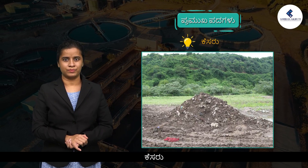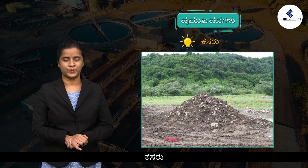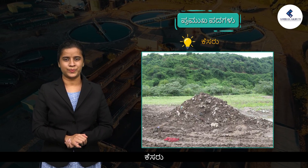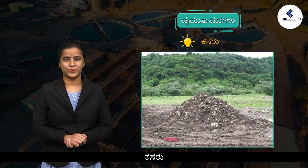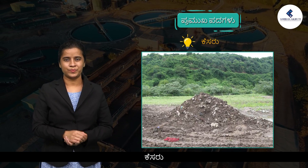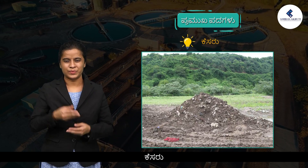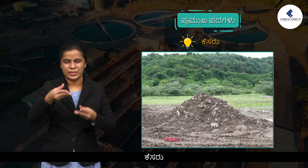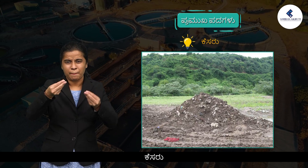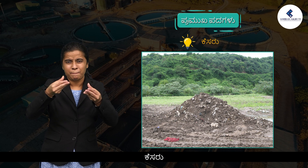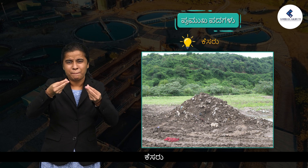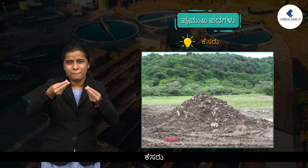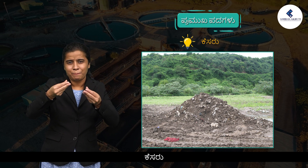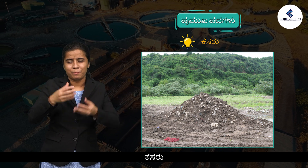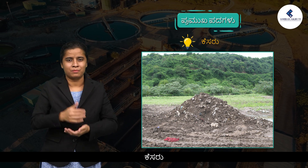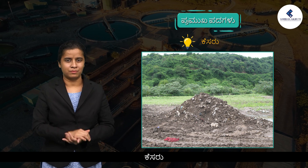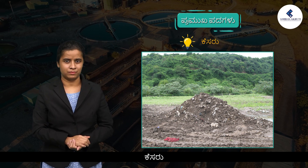ಕೆಸರು,